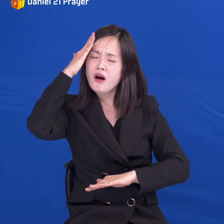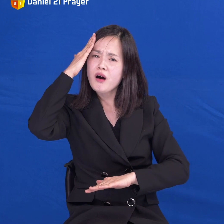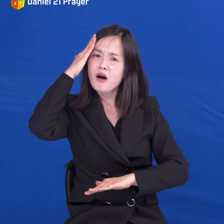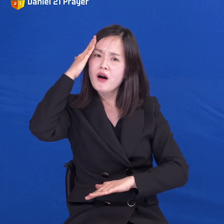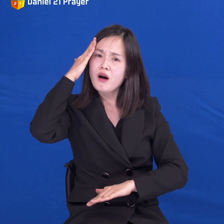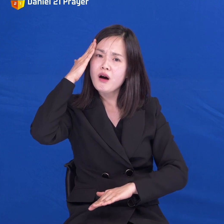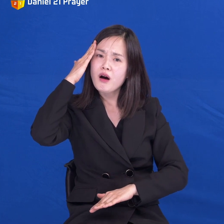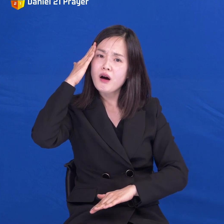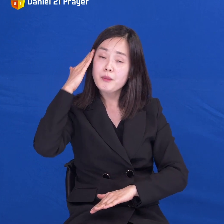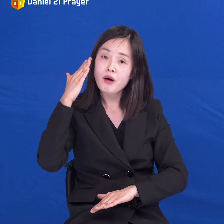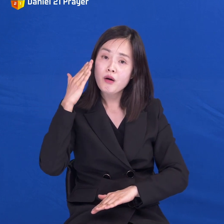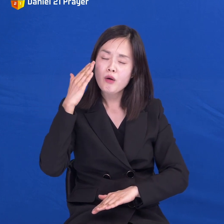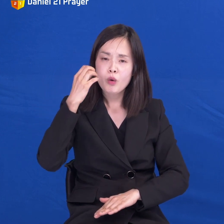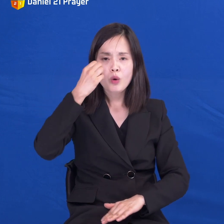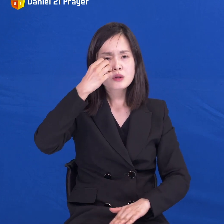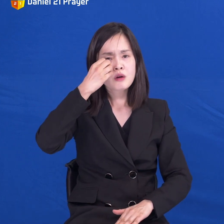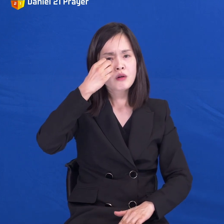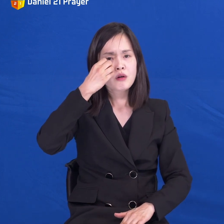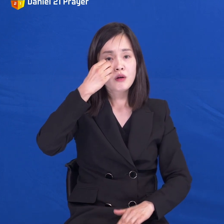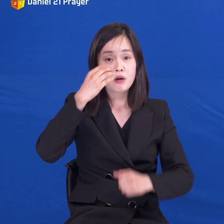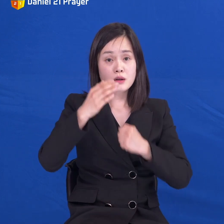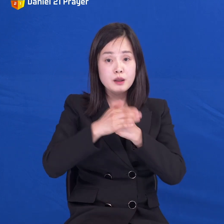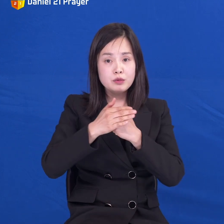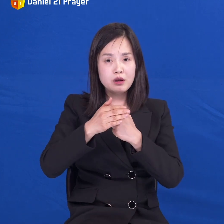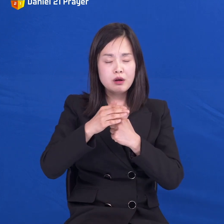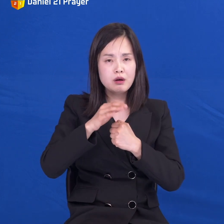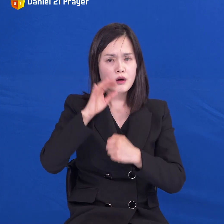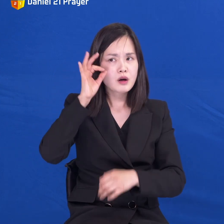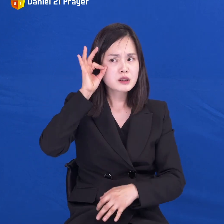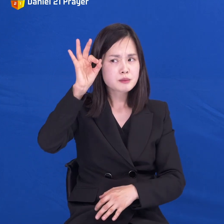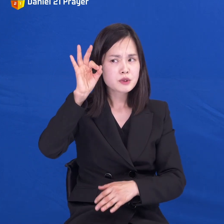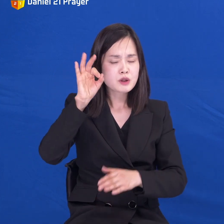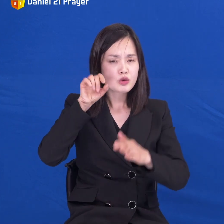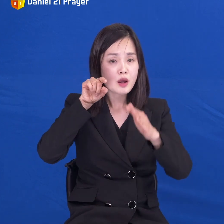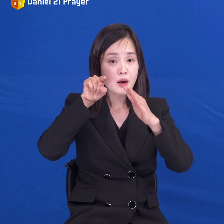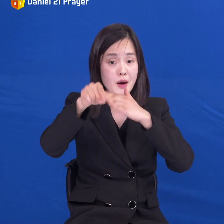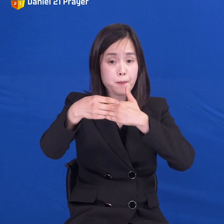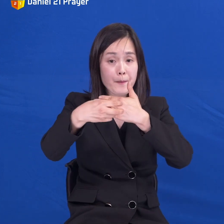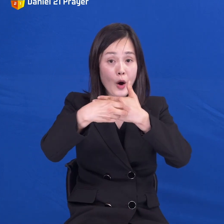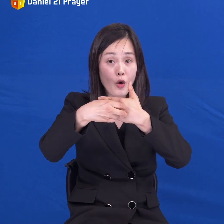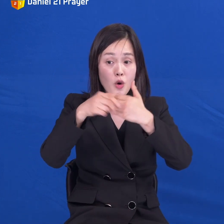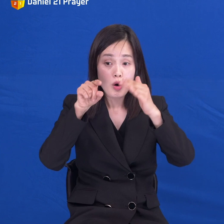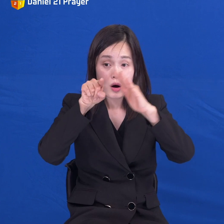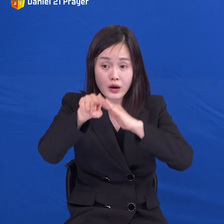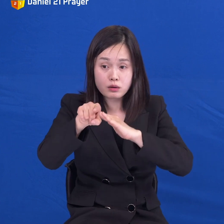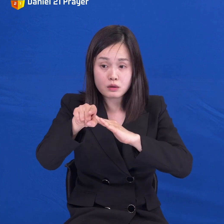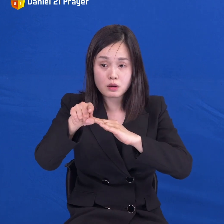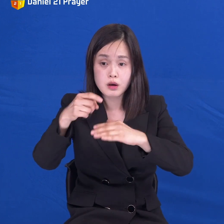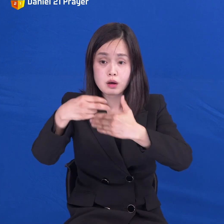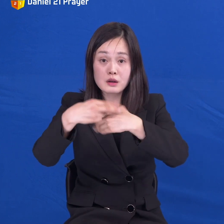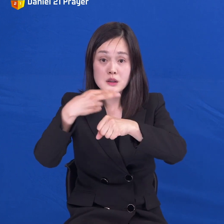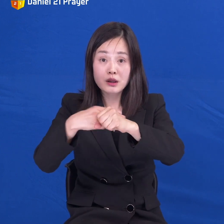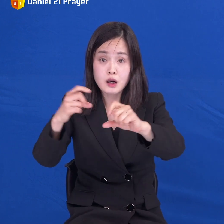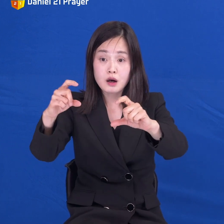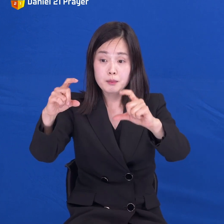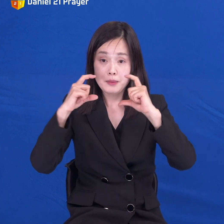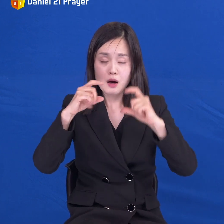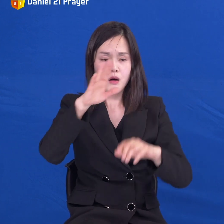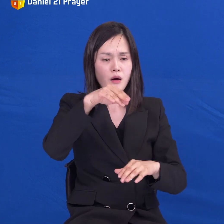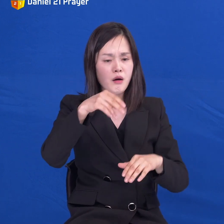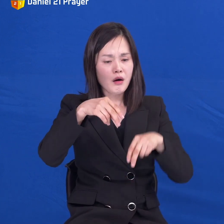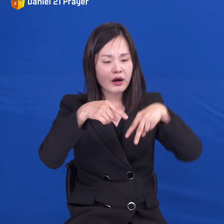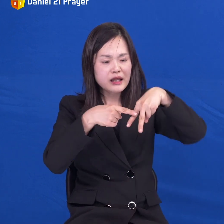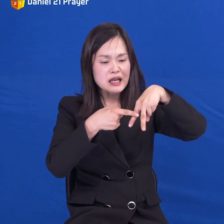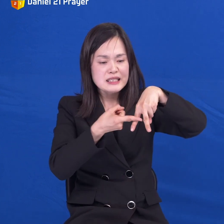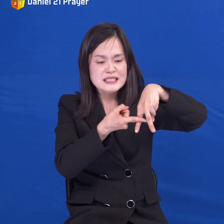후에 도시 병원을 갔더니 다리를 잘라야 된대요. 속이 썩었다는 거예요.